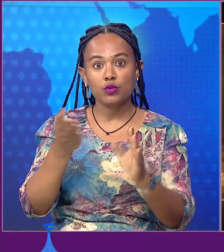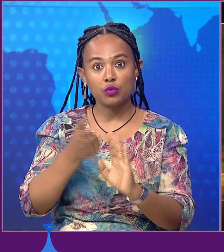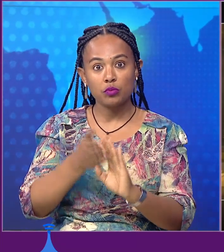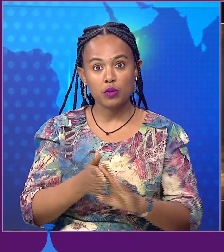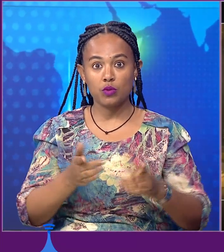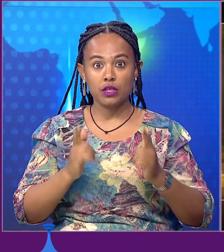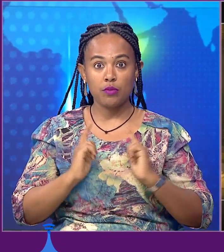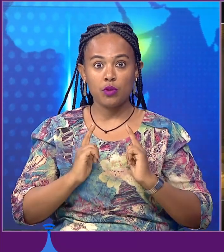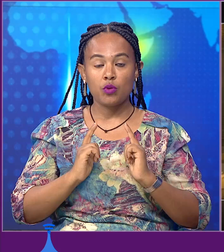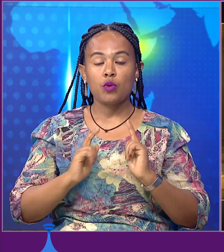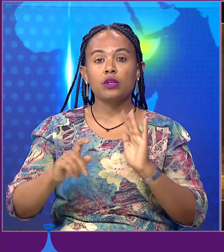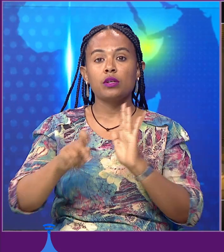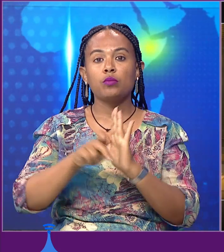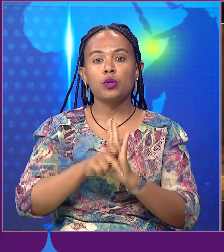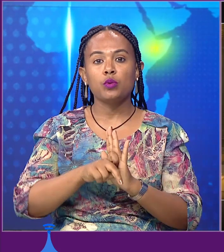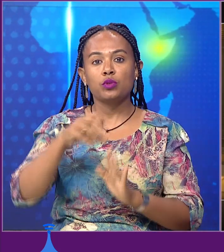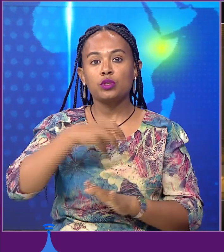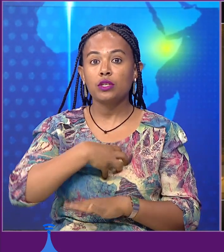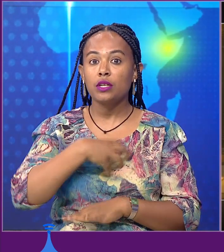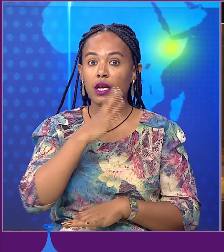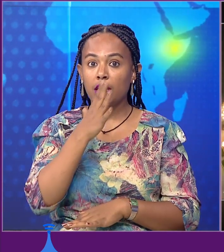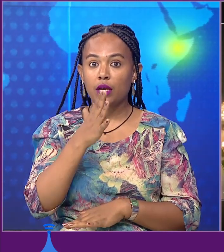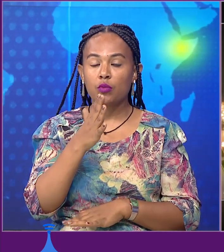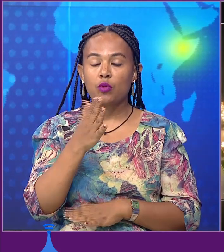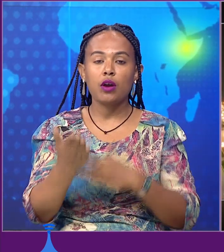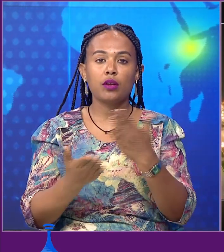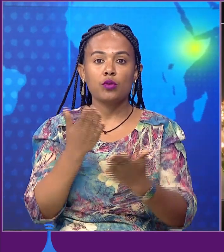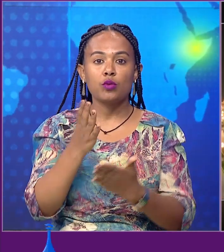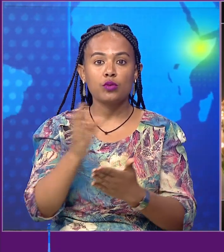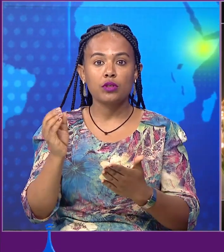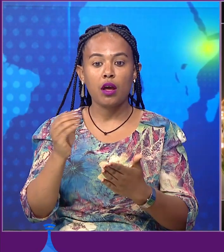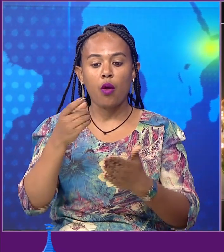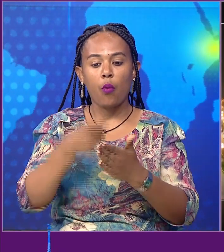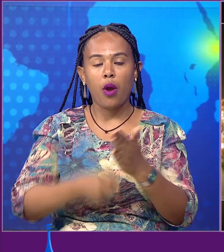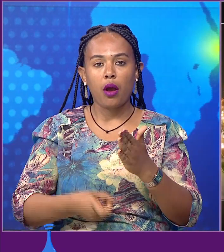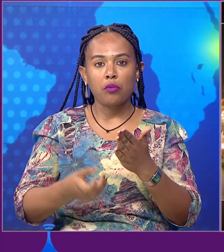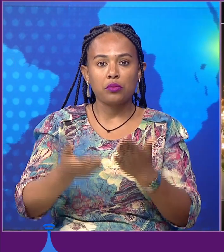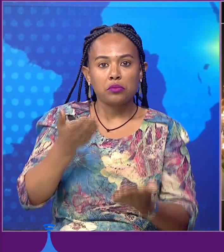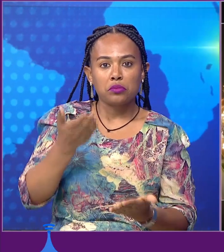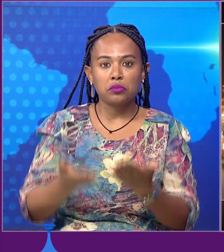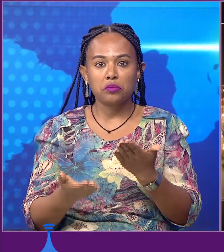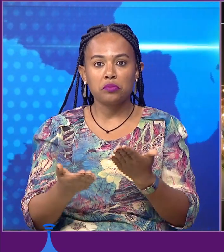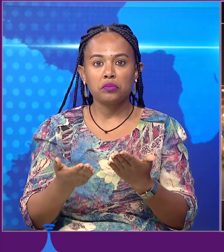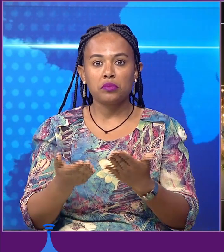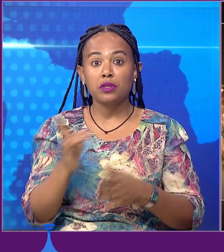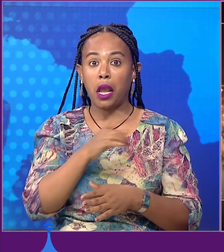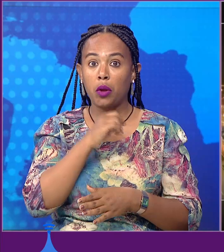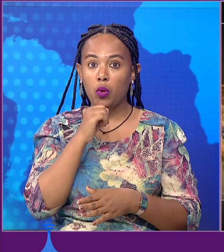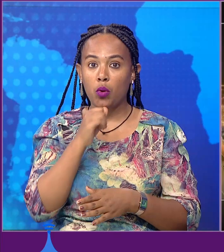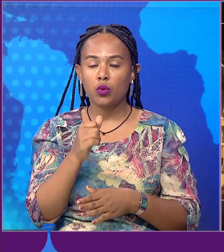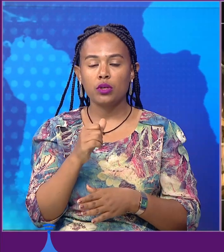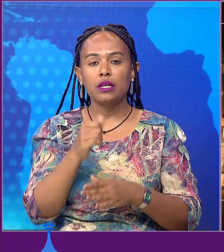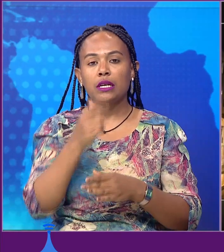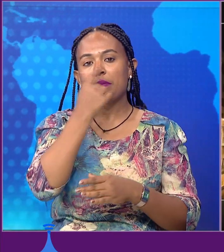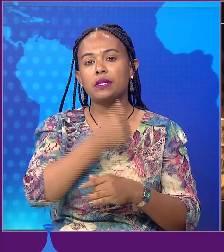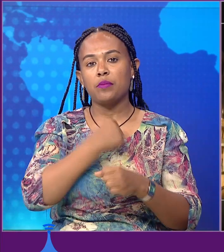ስለሚኖር ደንበኞች እንዳይቀየሙ አገልግሎቱና ዋጋው የተዛነፈ ሚዛን እንዳይኖረው